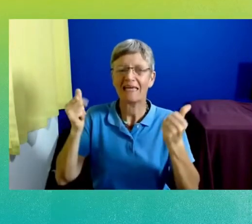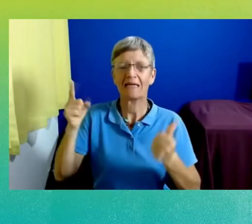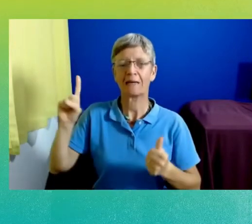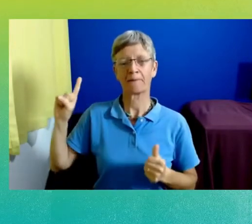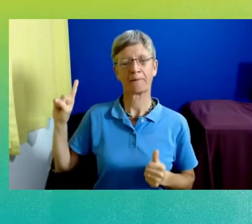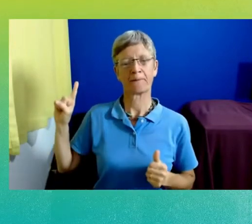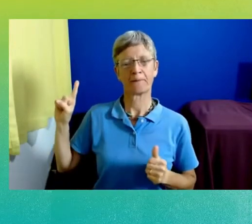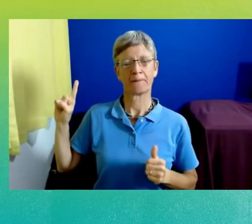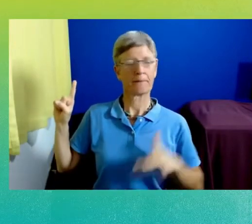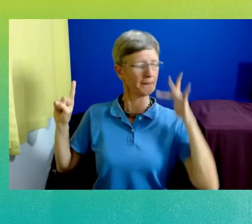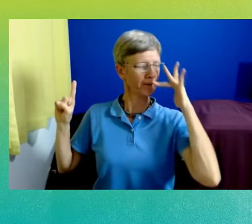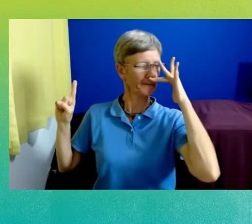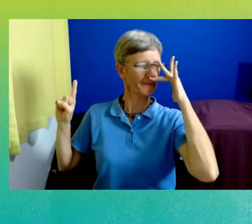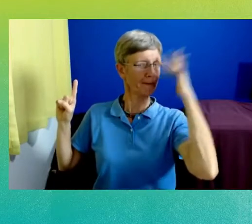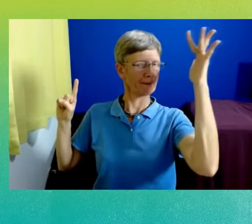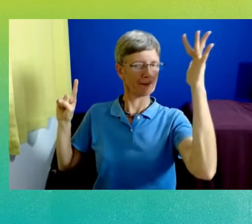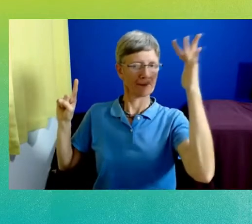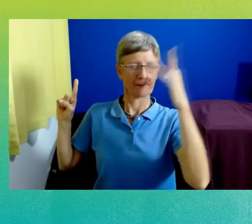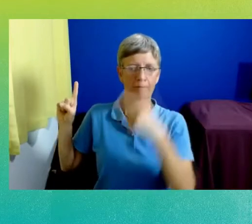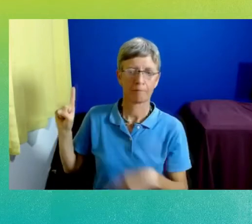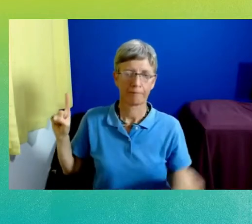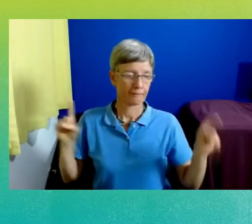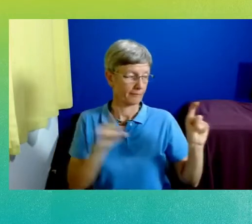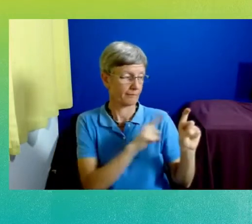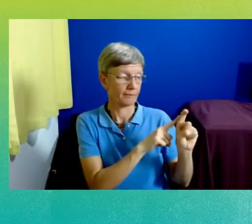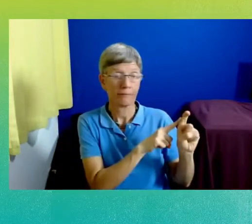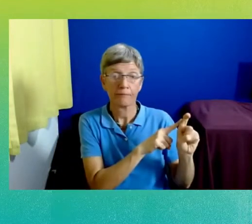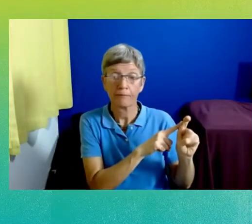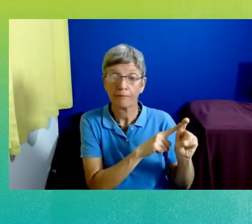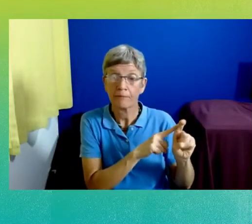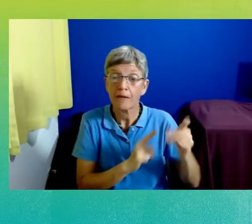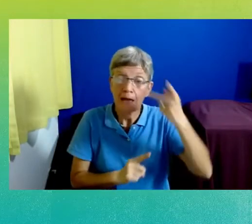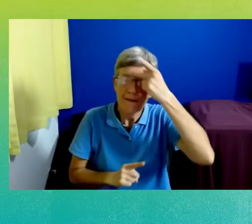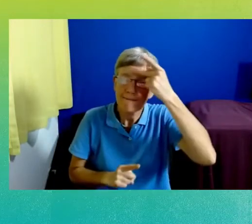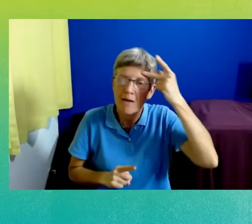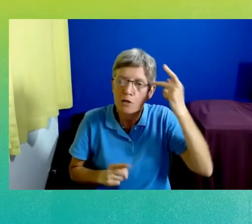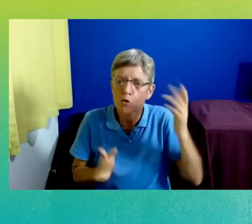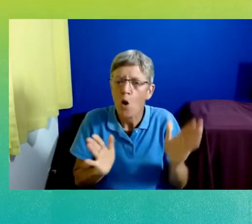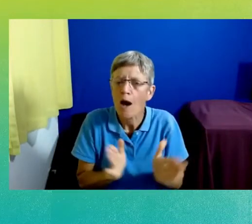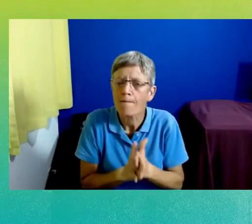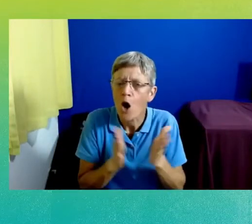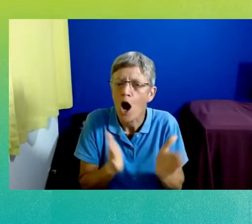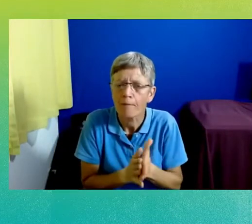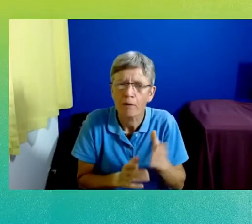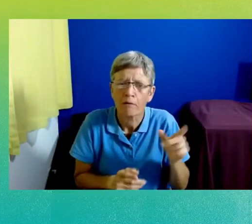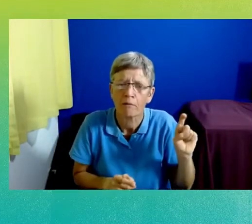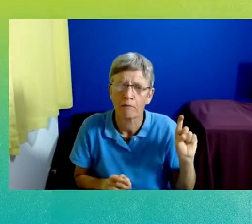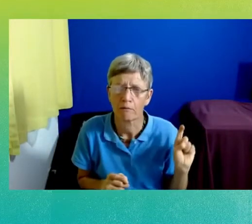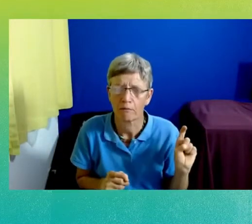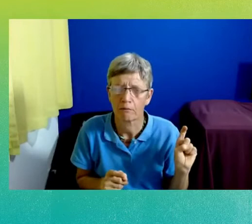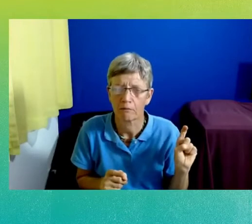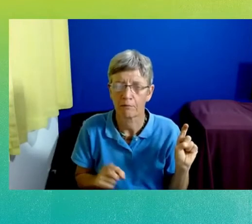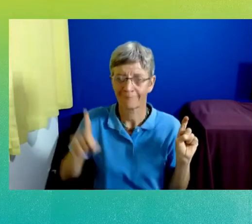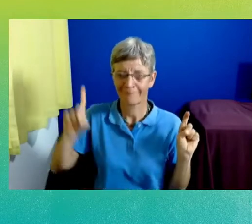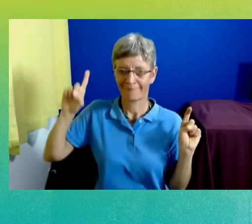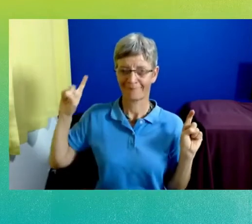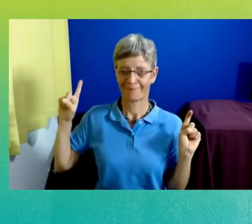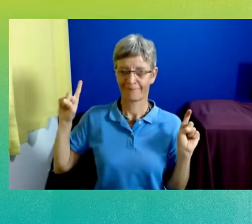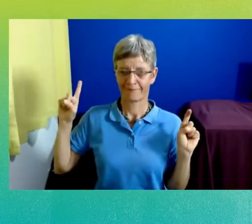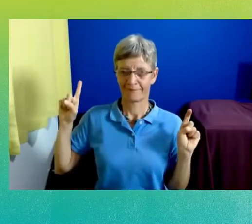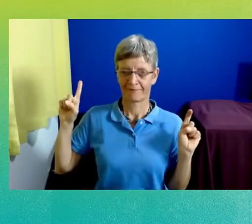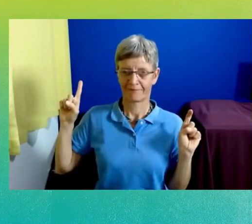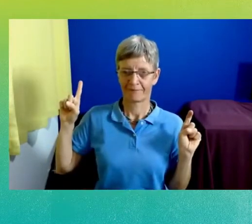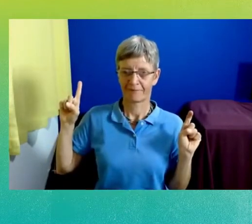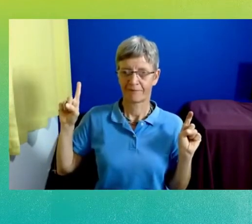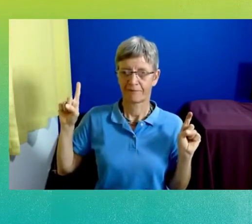E ele é uma pessoa de nariz empinado, por exemplo. E esse é uma pessoa humilde, uma